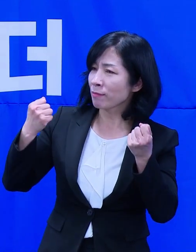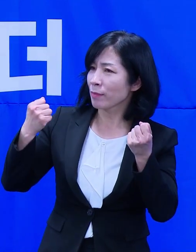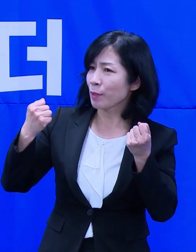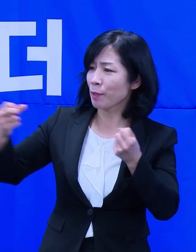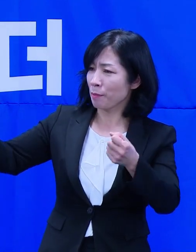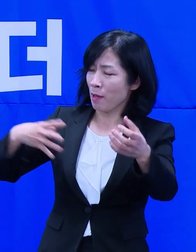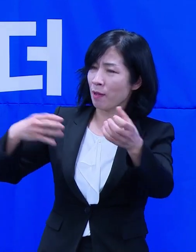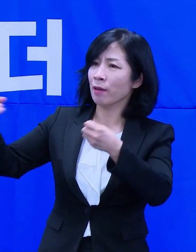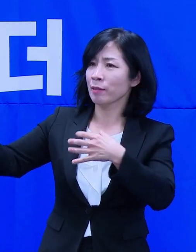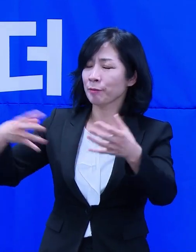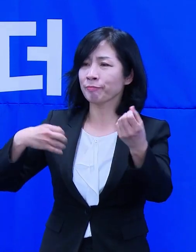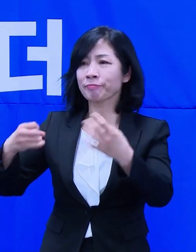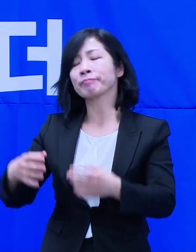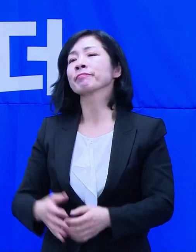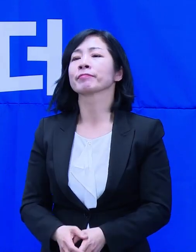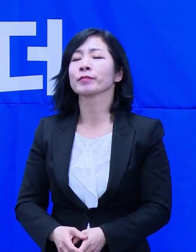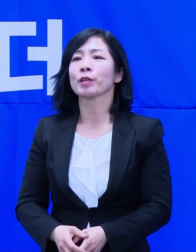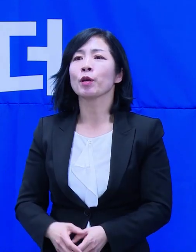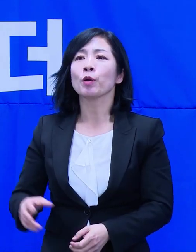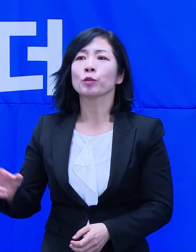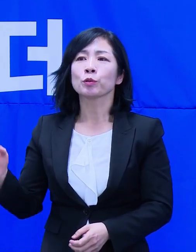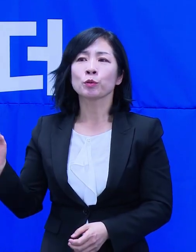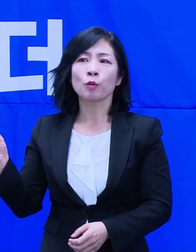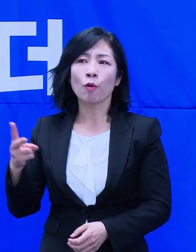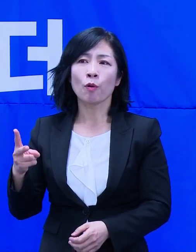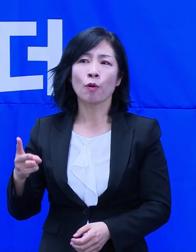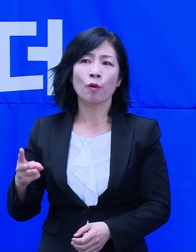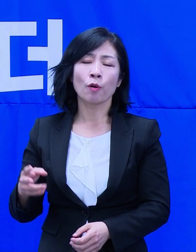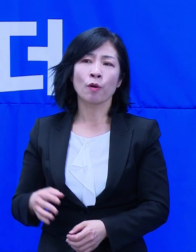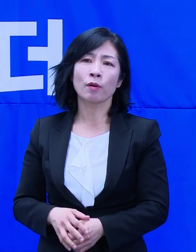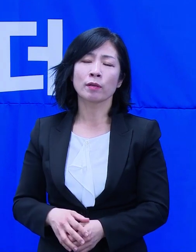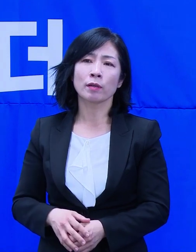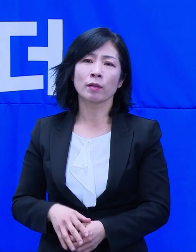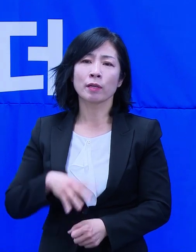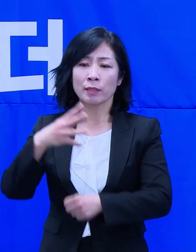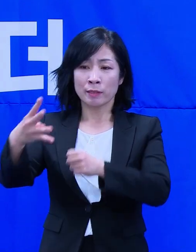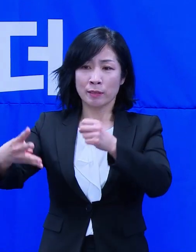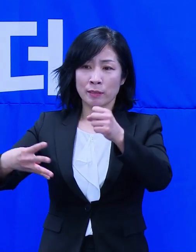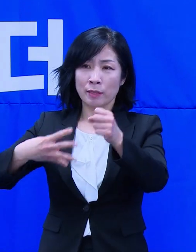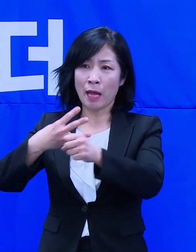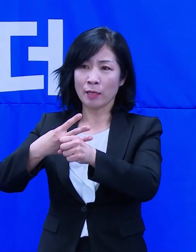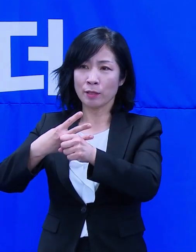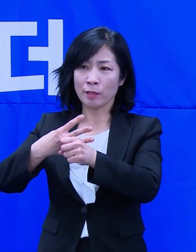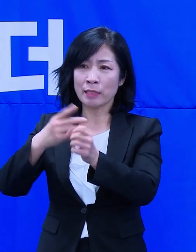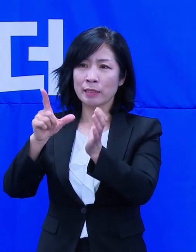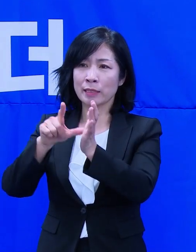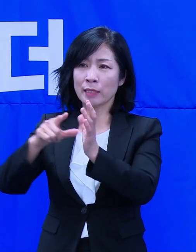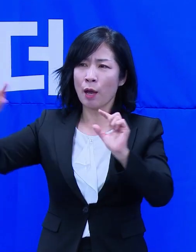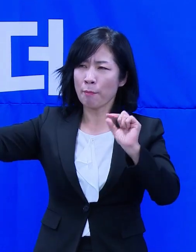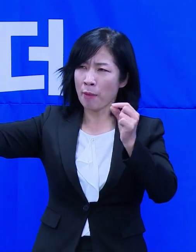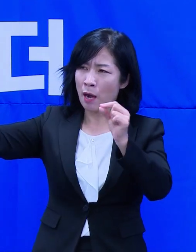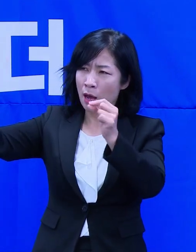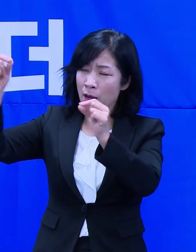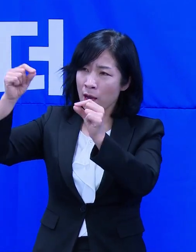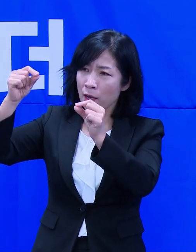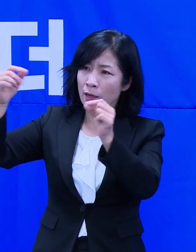이렇게 말씀을 주셨습니다. 또 얼마 전에는 이제 4년이라는 시간이 다 돼서 선거를 치러야